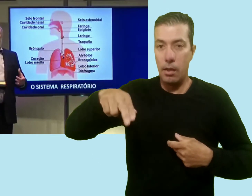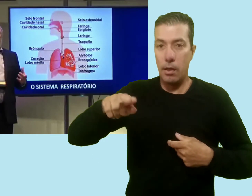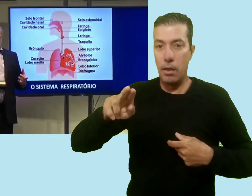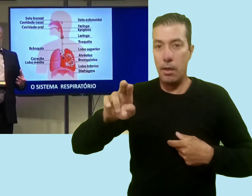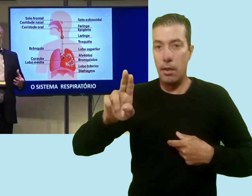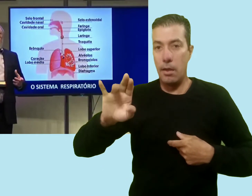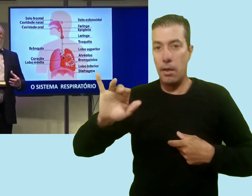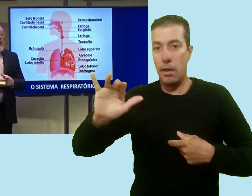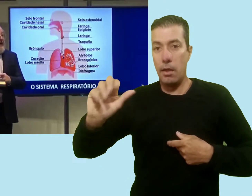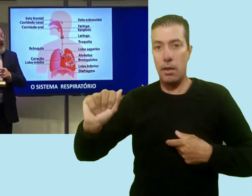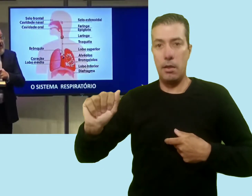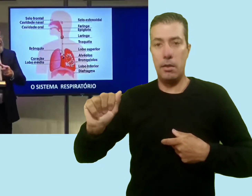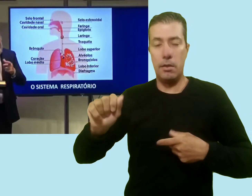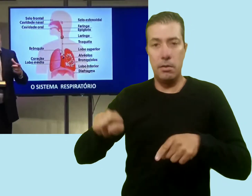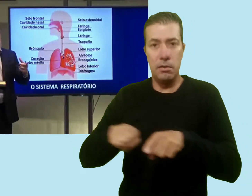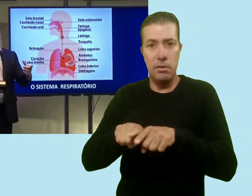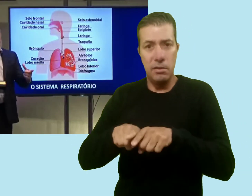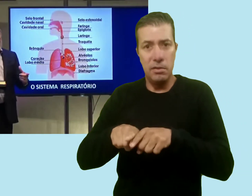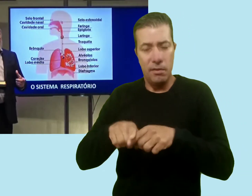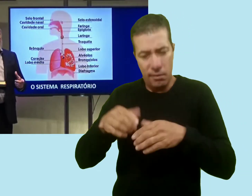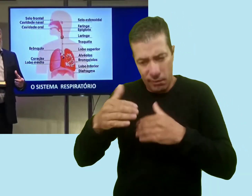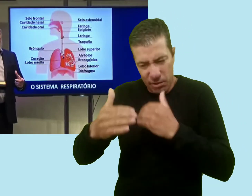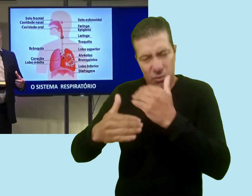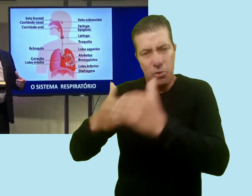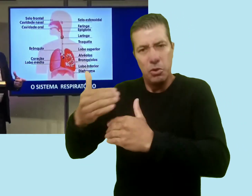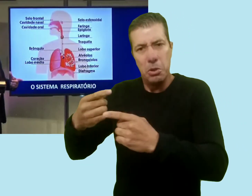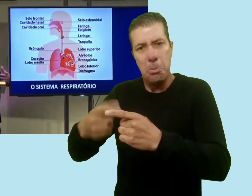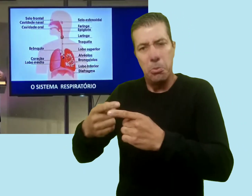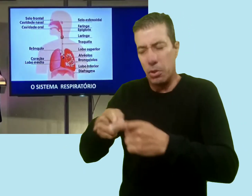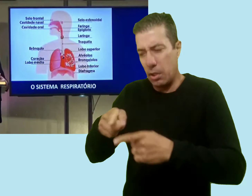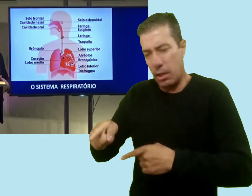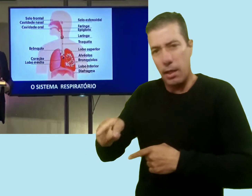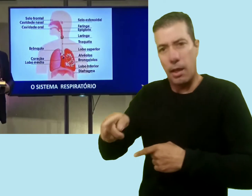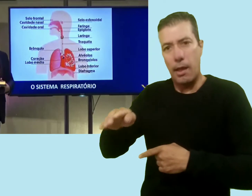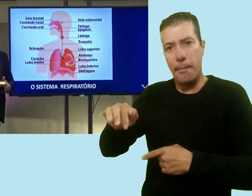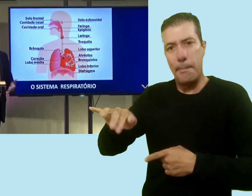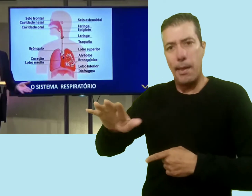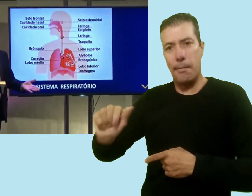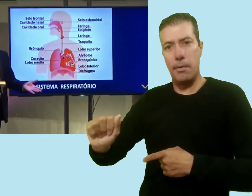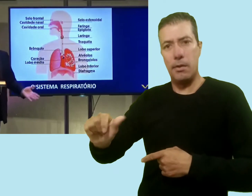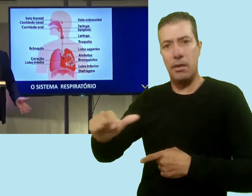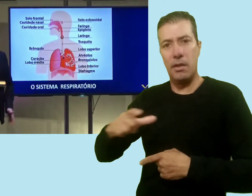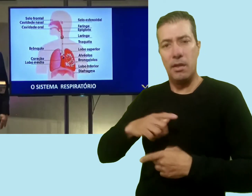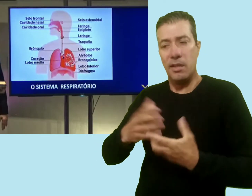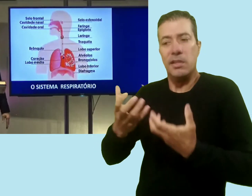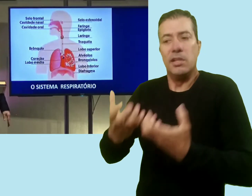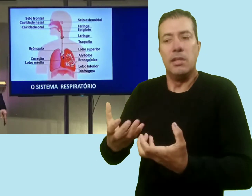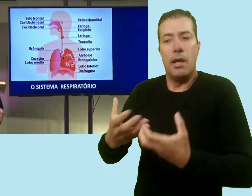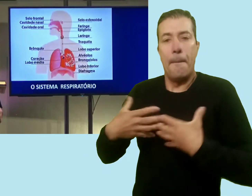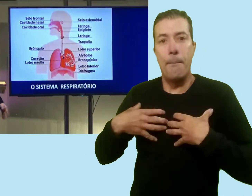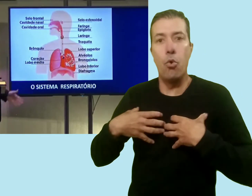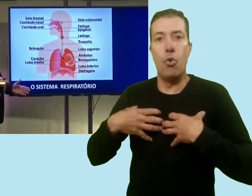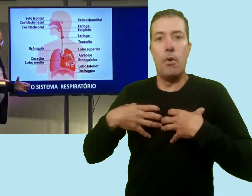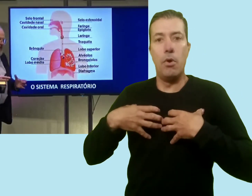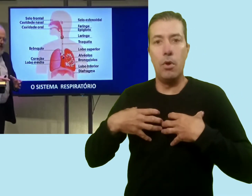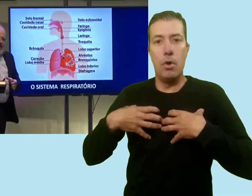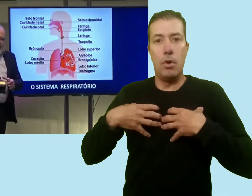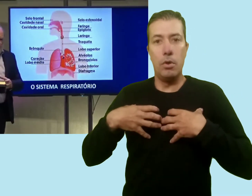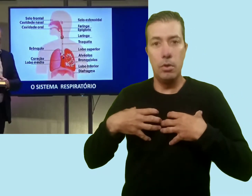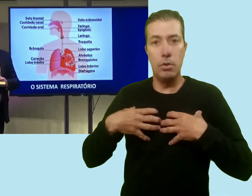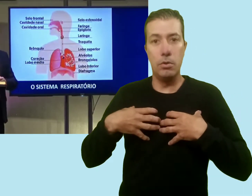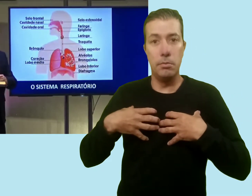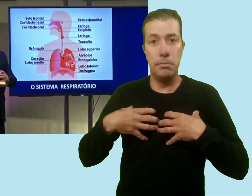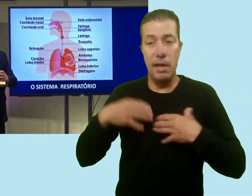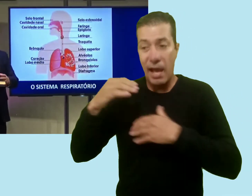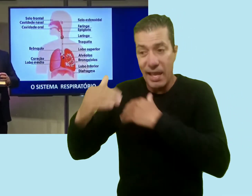E isso foi evoluindo porque a ameba quis ter um pulmão. Desculpa, não dá para entender isso aqui. Depois a gente